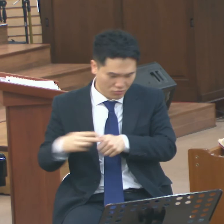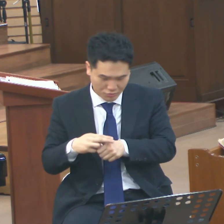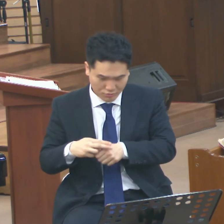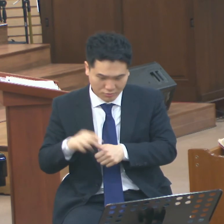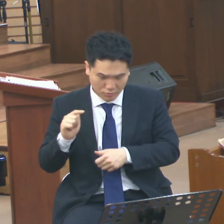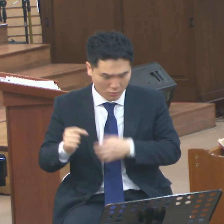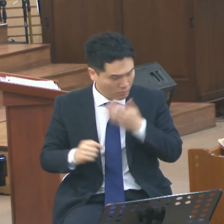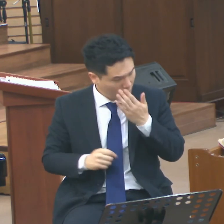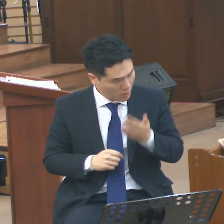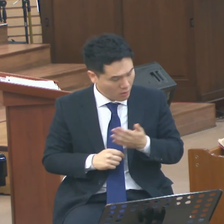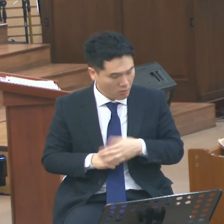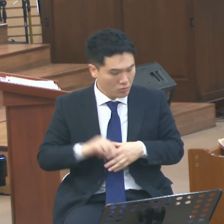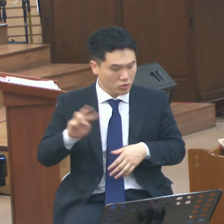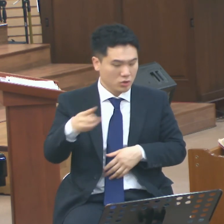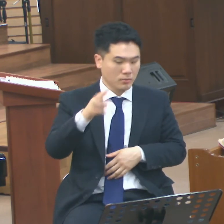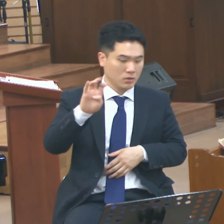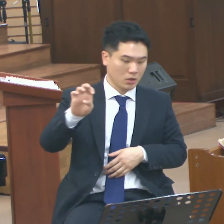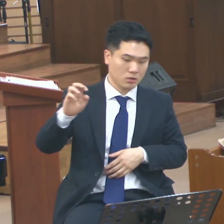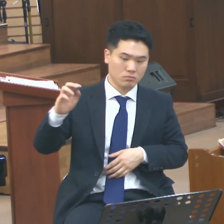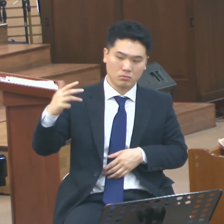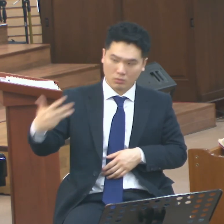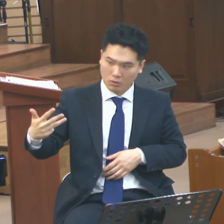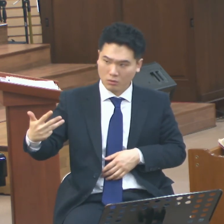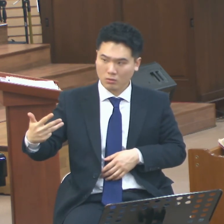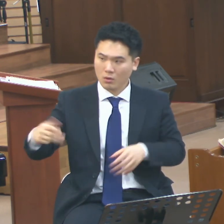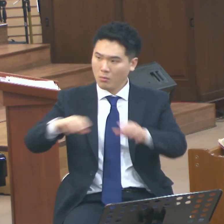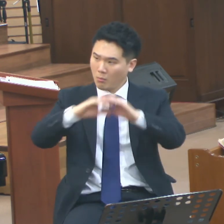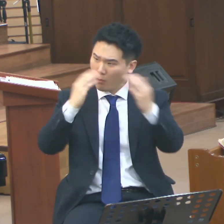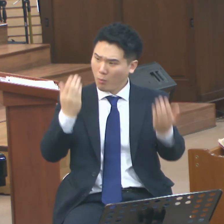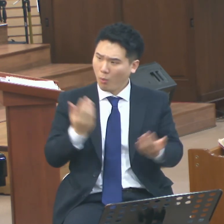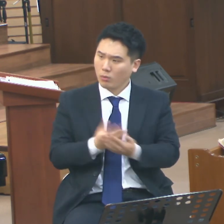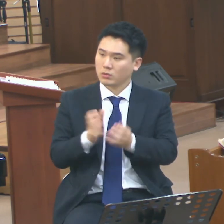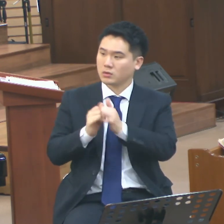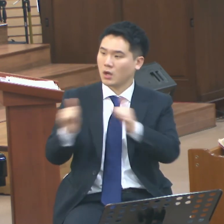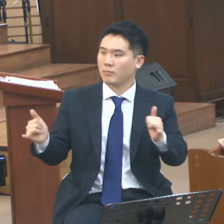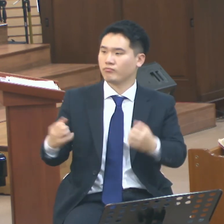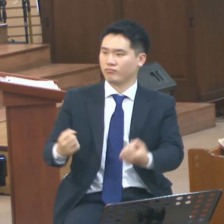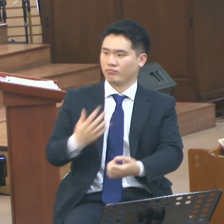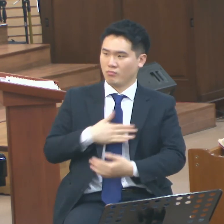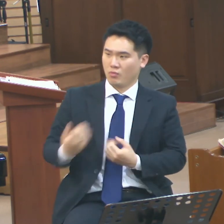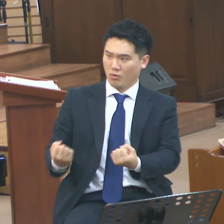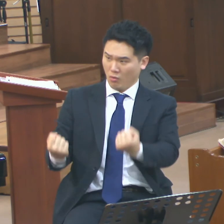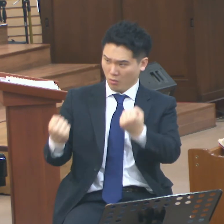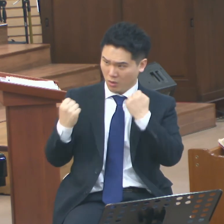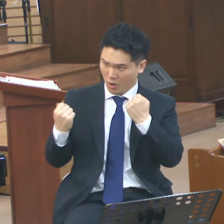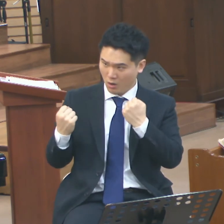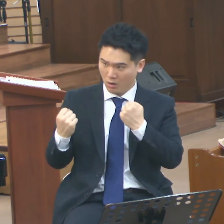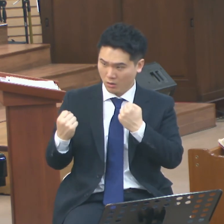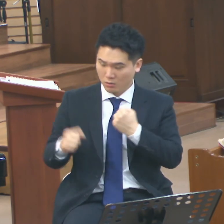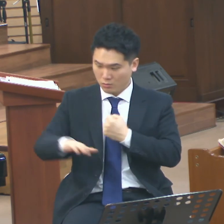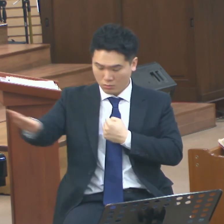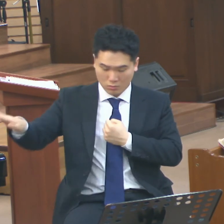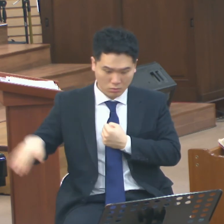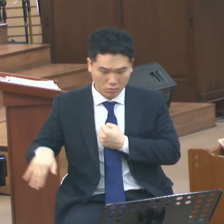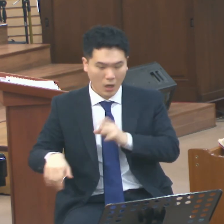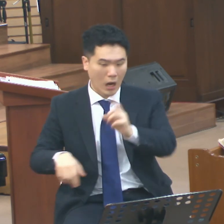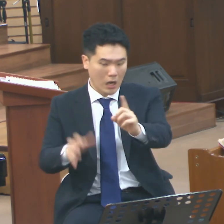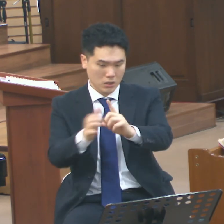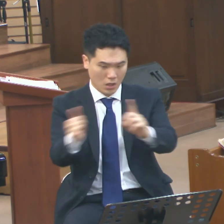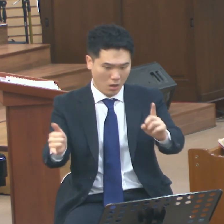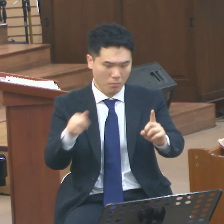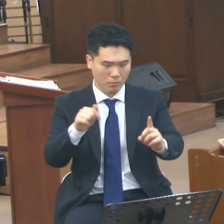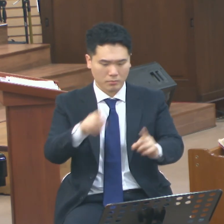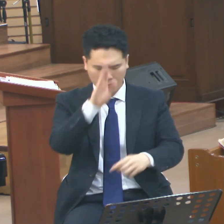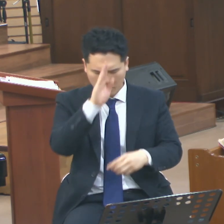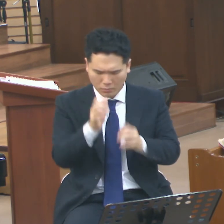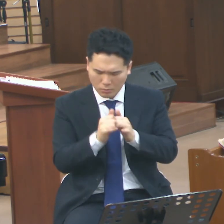248개의 모든 지체가 건강하게 된 그 한 사람을 보면서 왜 나한테 노여워하느냐. 예수님이 말씀하세요.